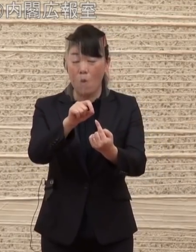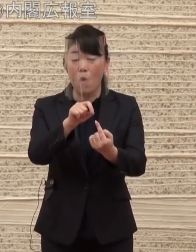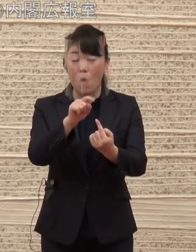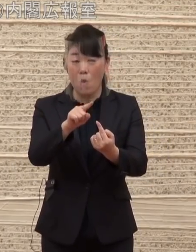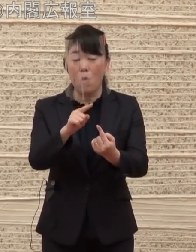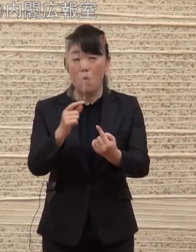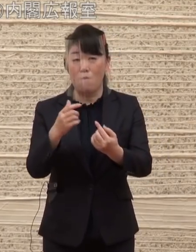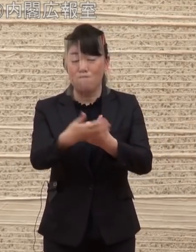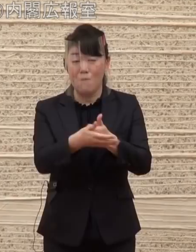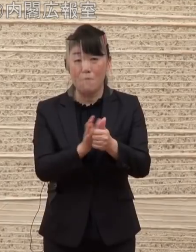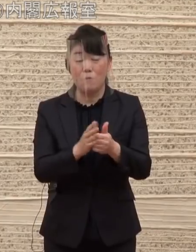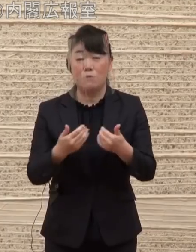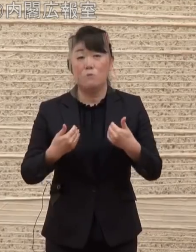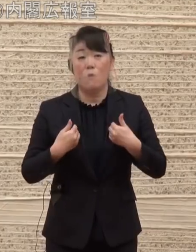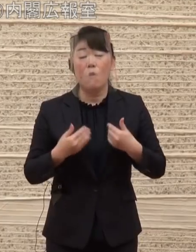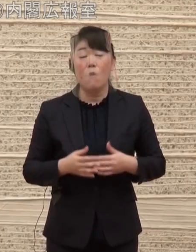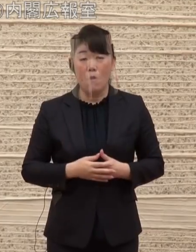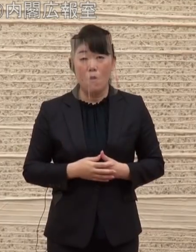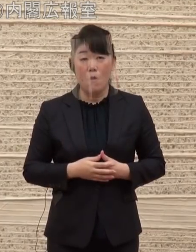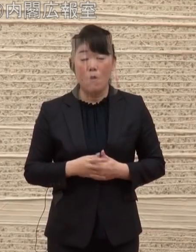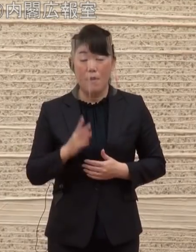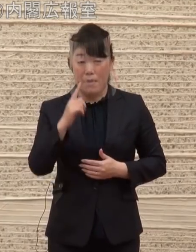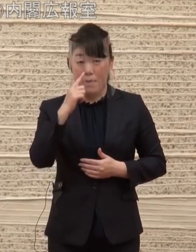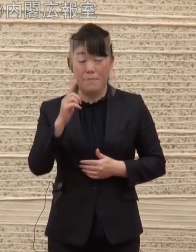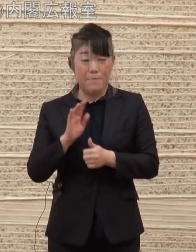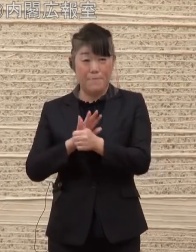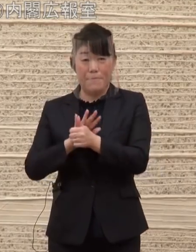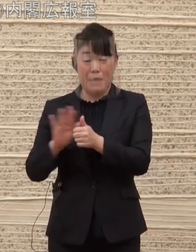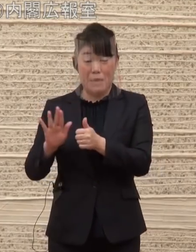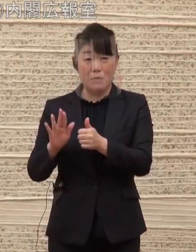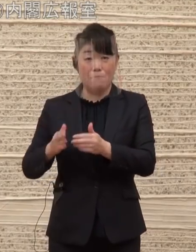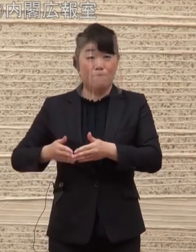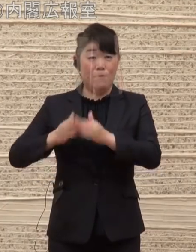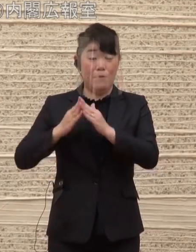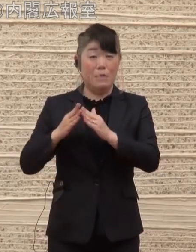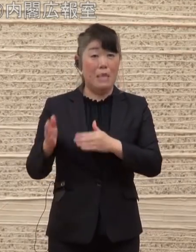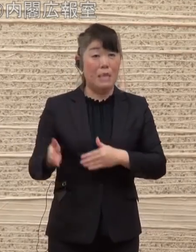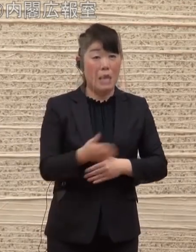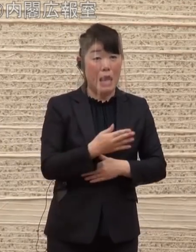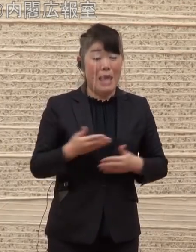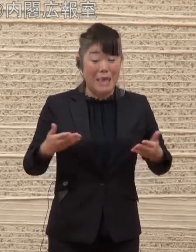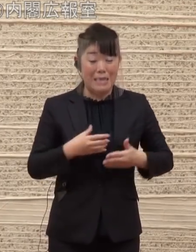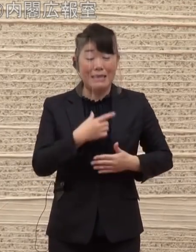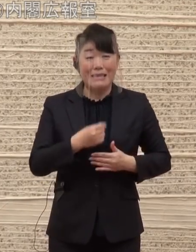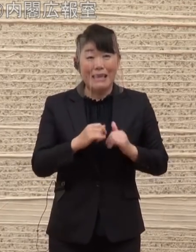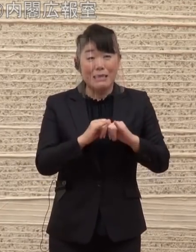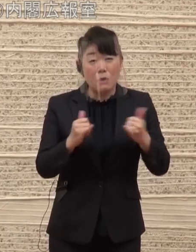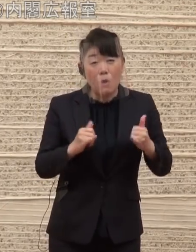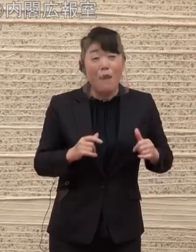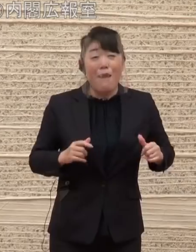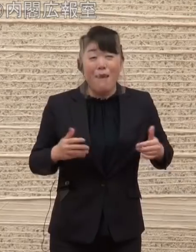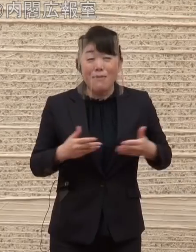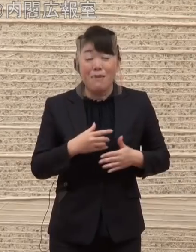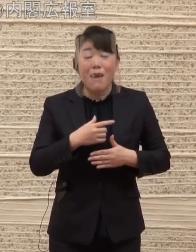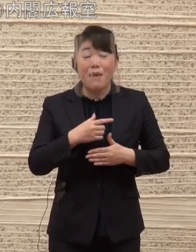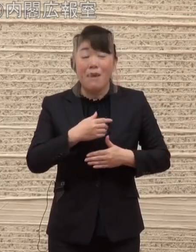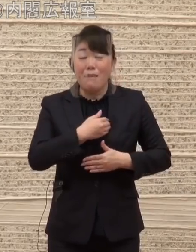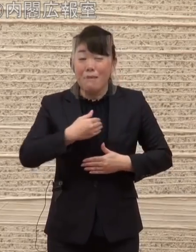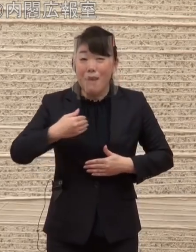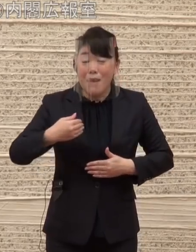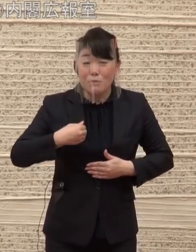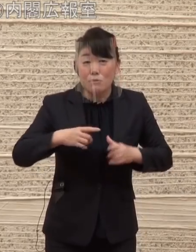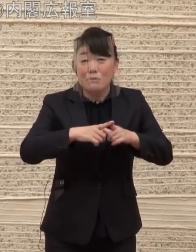安倍内閣が発足して以来ですね割ればとにかく方開きたい人が働けるそういう日本を作られていくということで